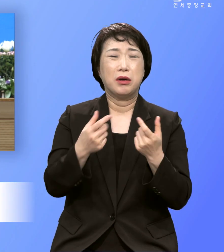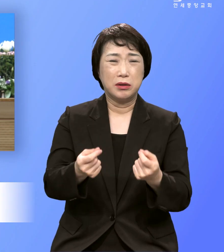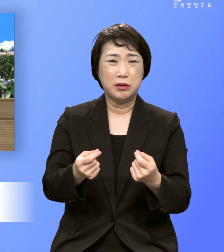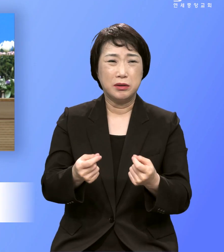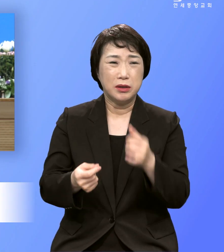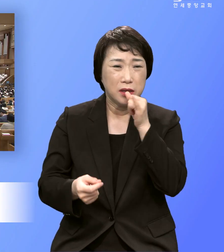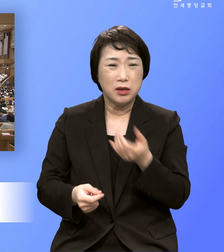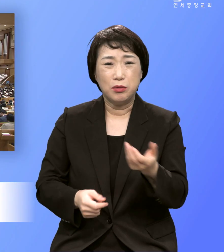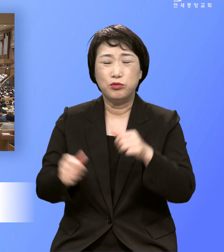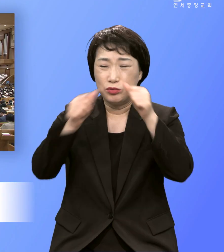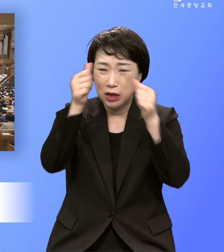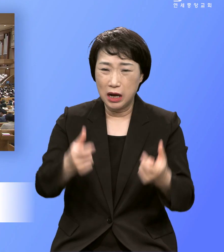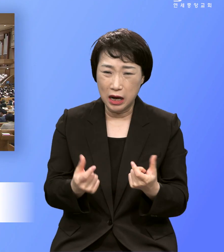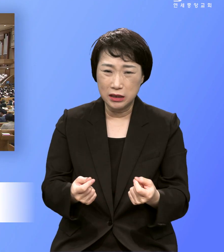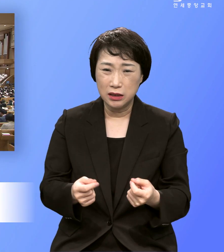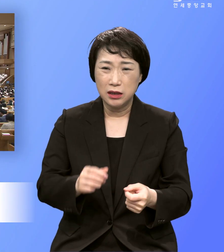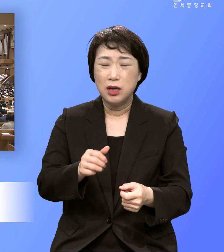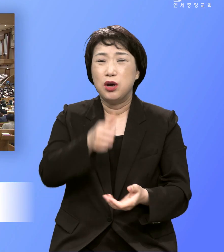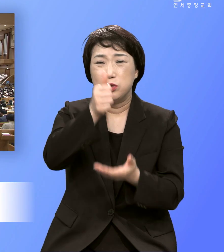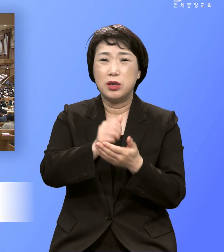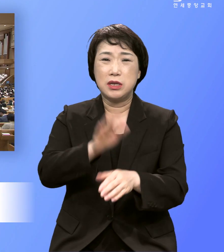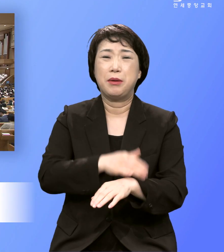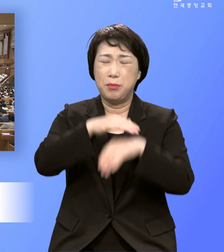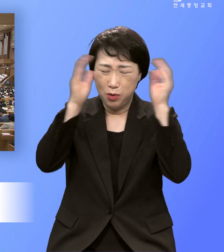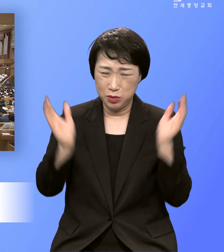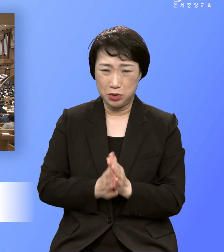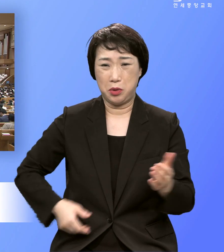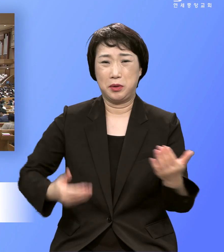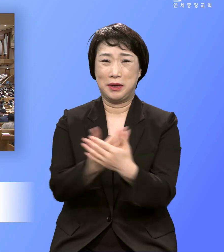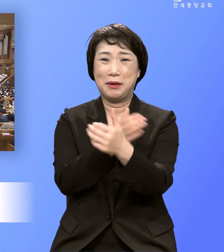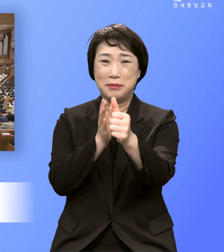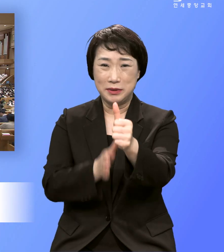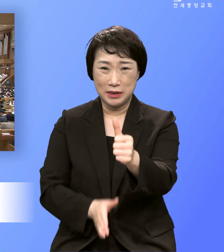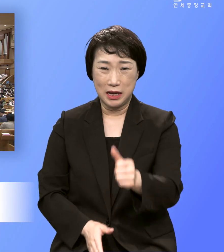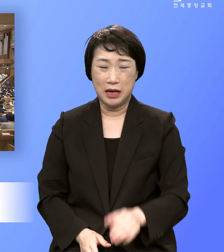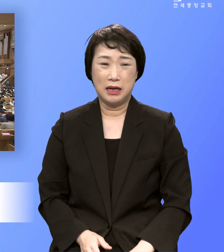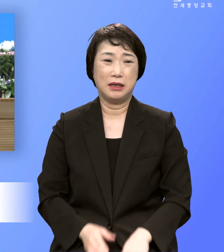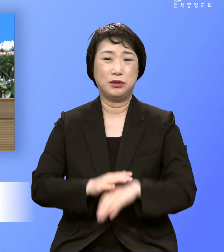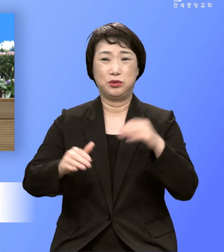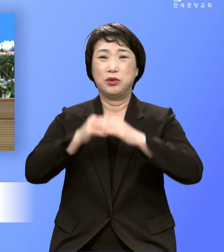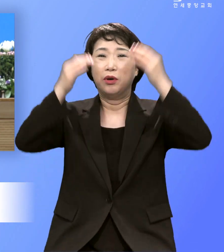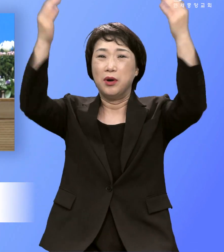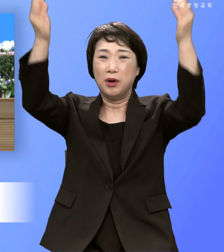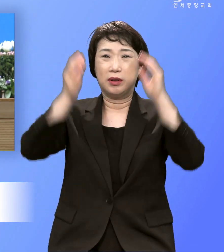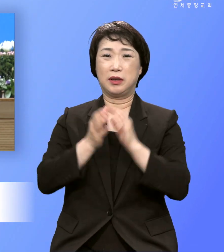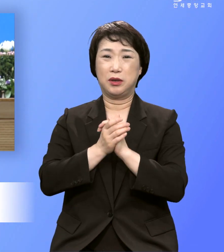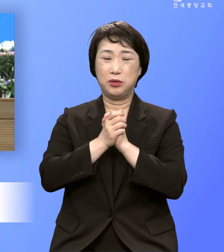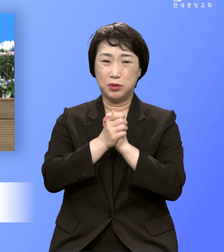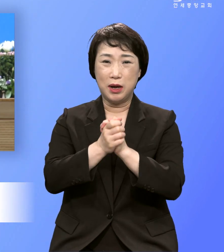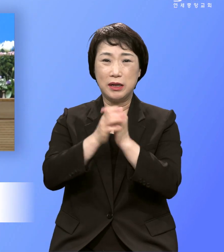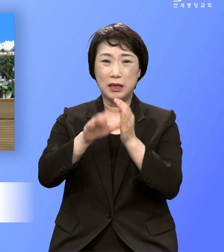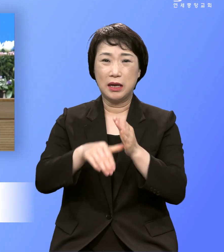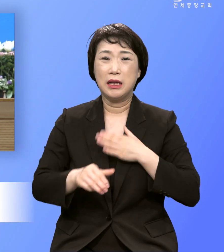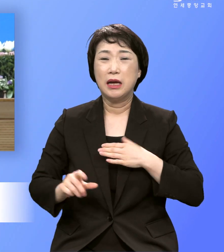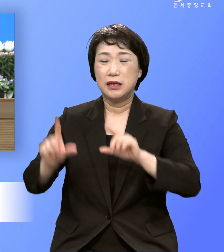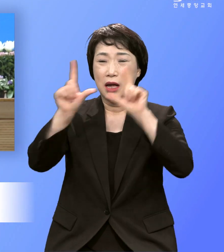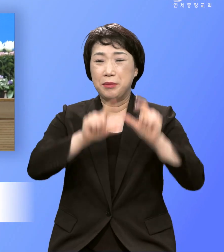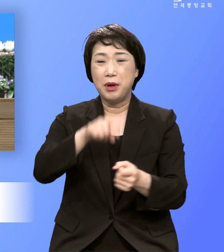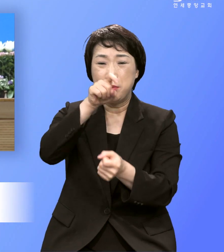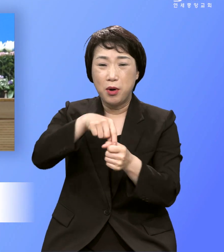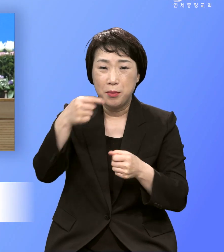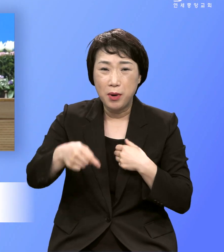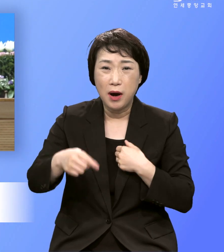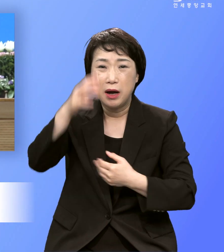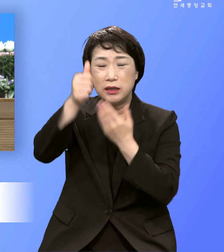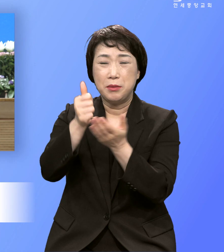회개하라고. 두 손 번쩍 들고 나의 삶의 목적이 하나님을 영화롭게